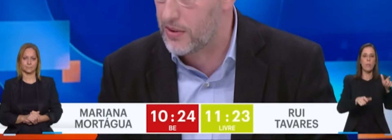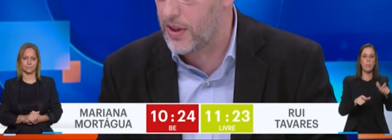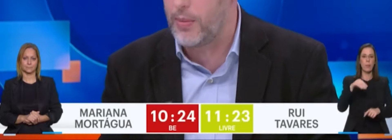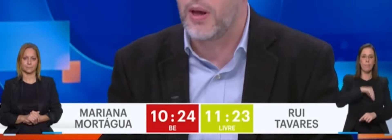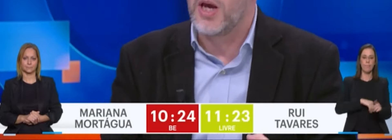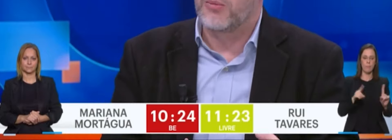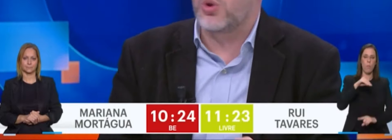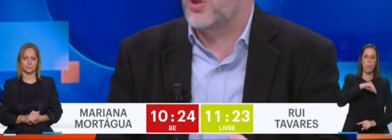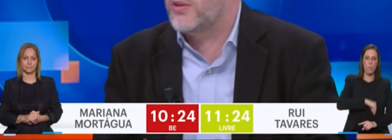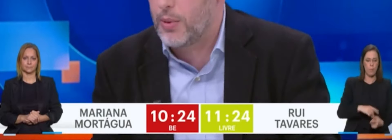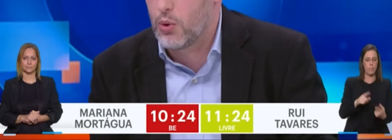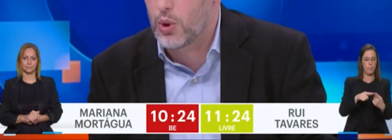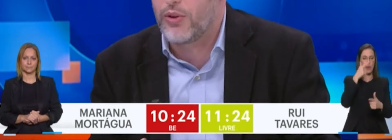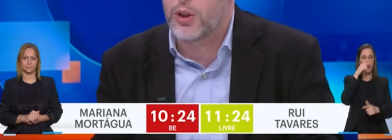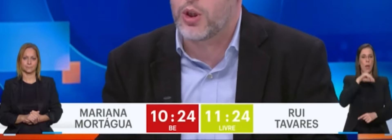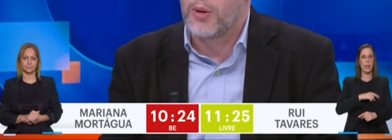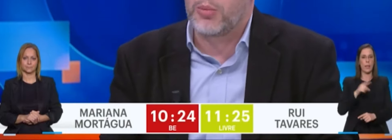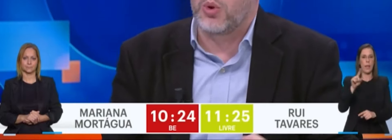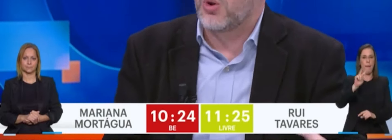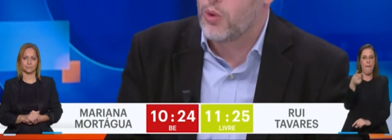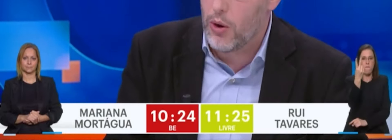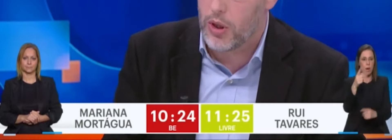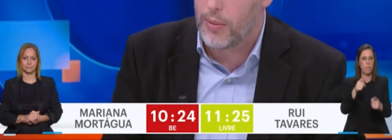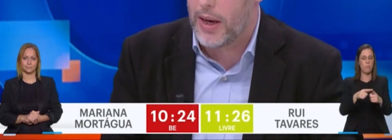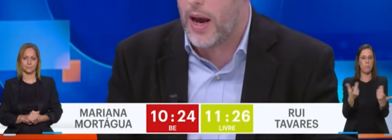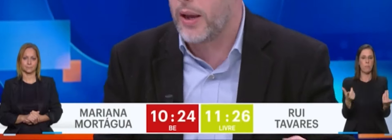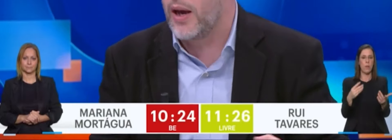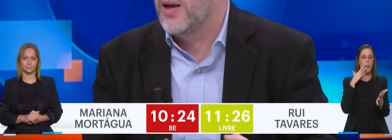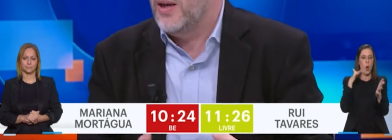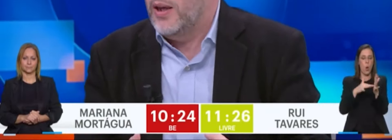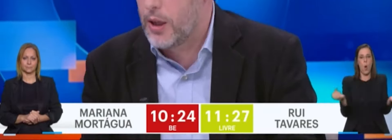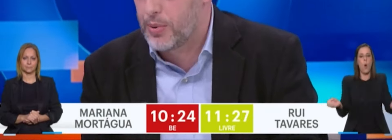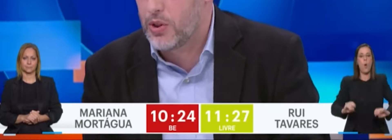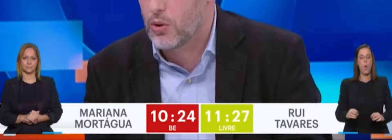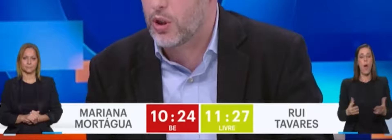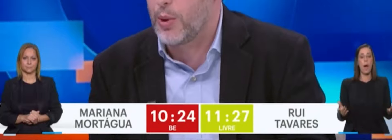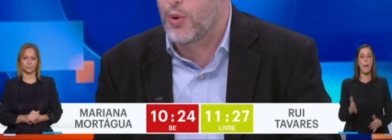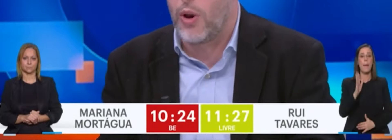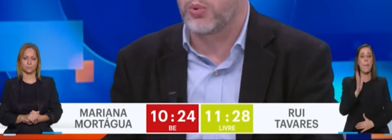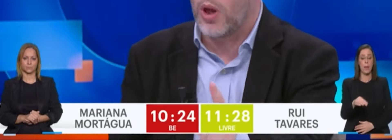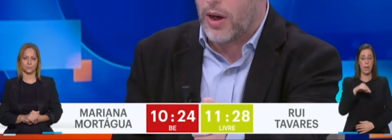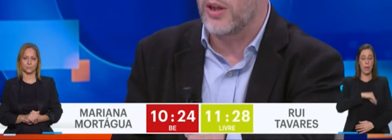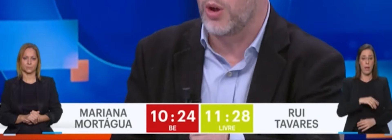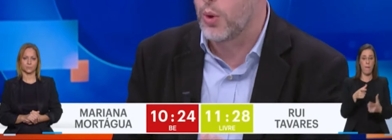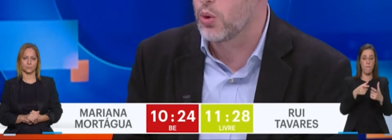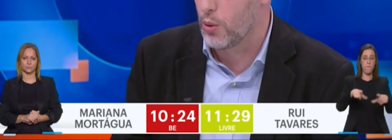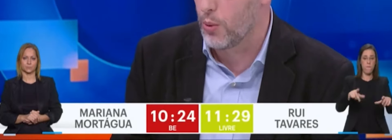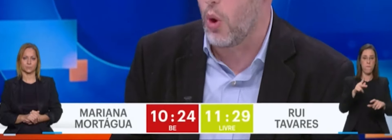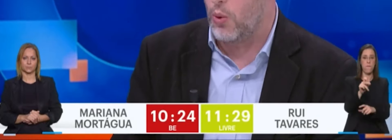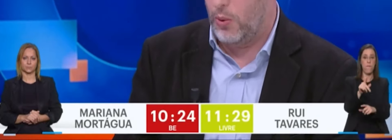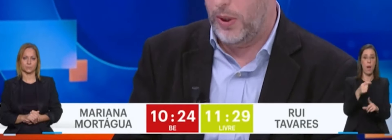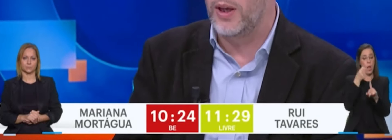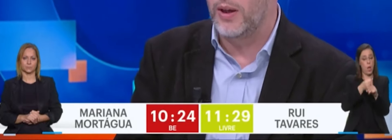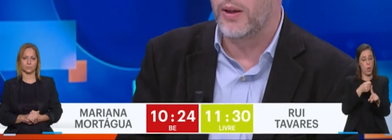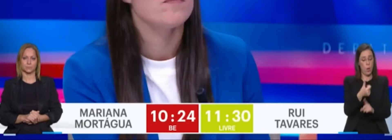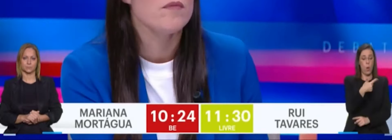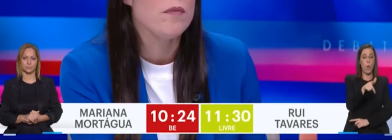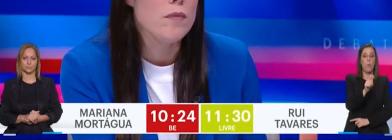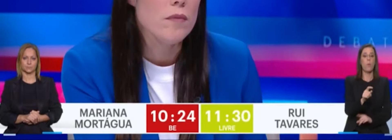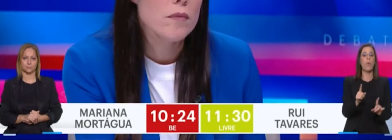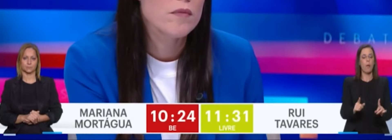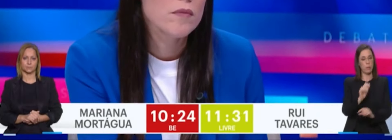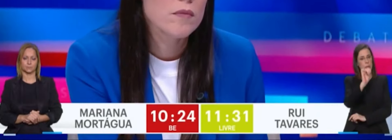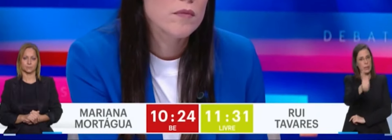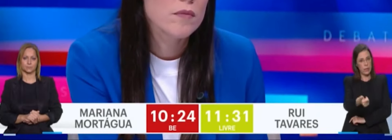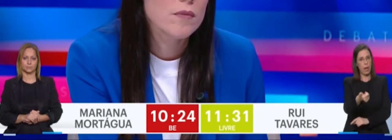deviam receber recebem pessoas que recebem duas vezes pessoas que não têm conta bancária e que precisam de receber por Val postal que aliás é uma luta do bloco e e